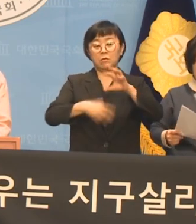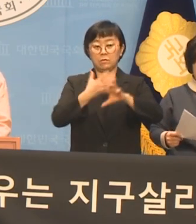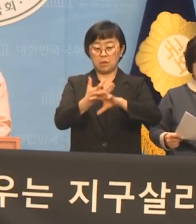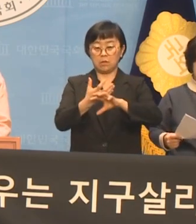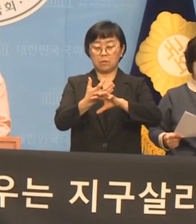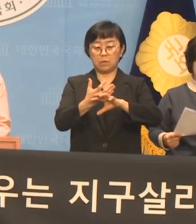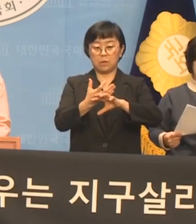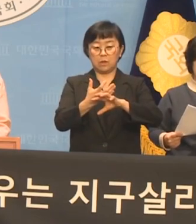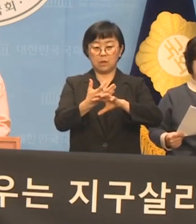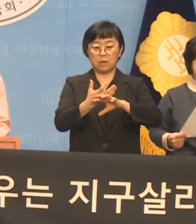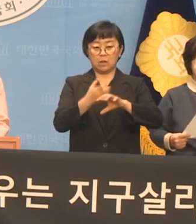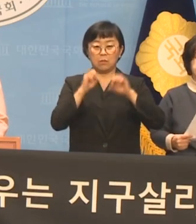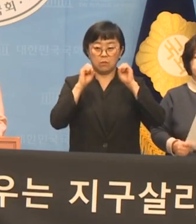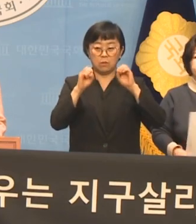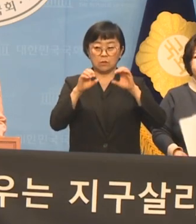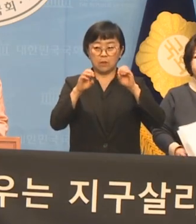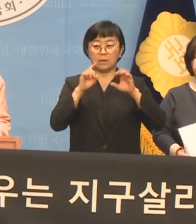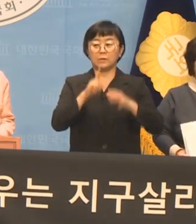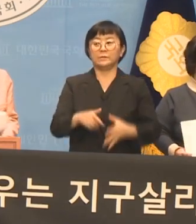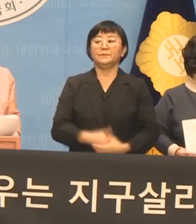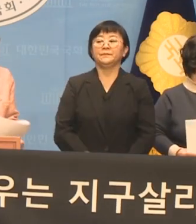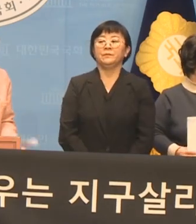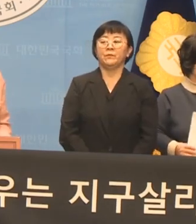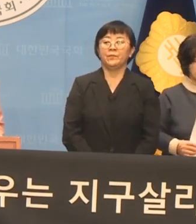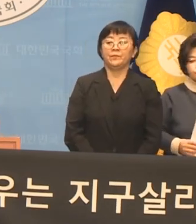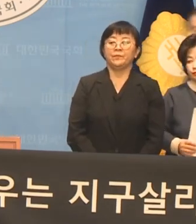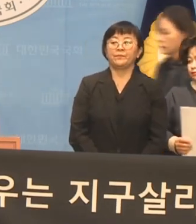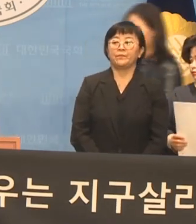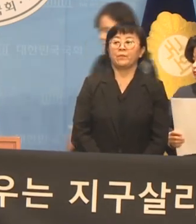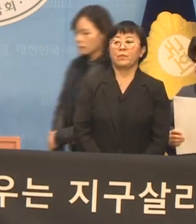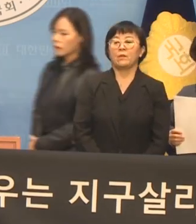생태보상혁명으로 전개한다.